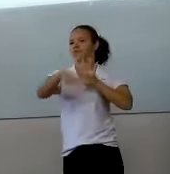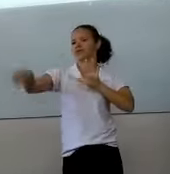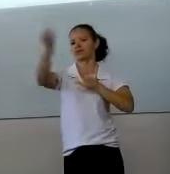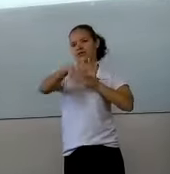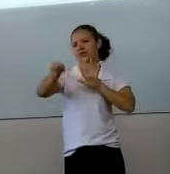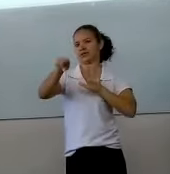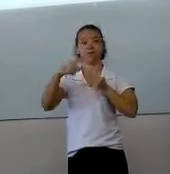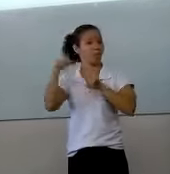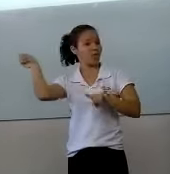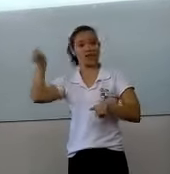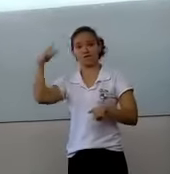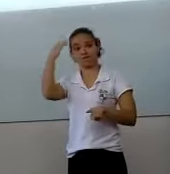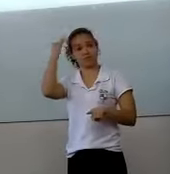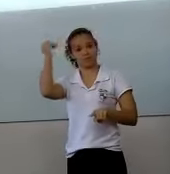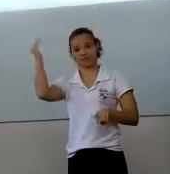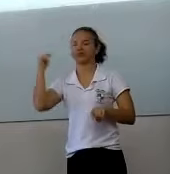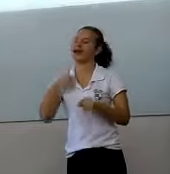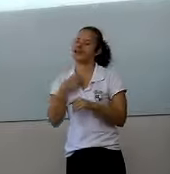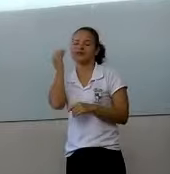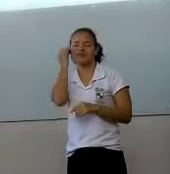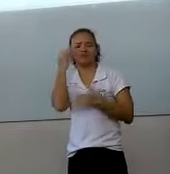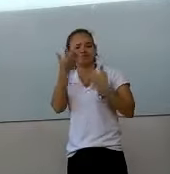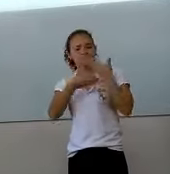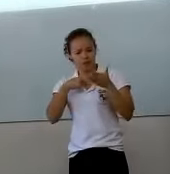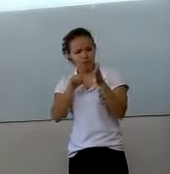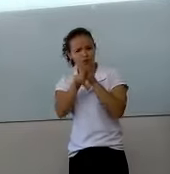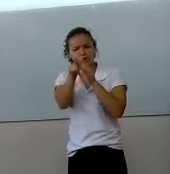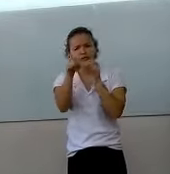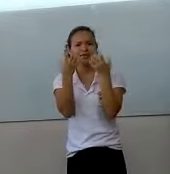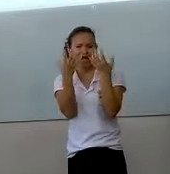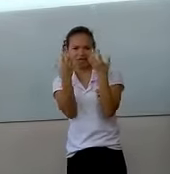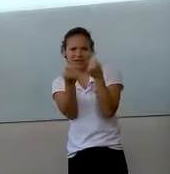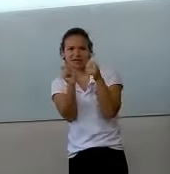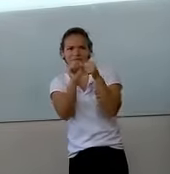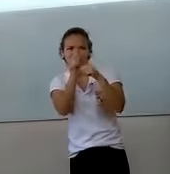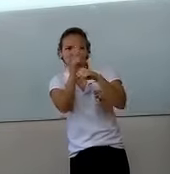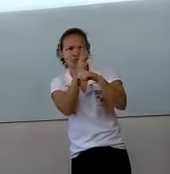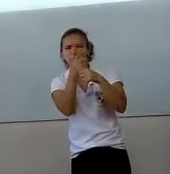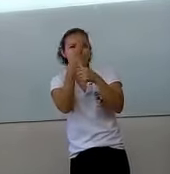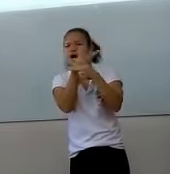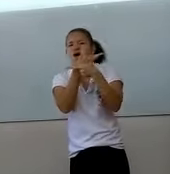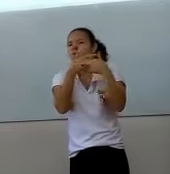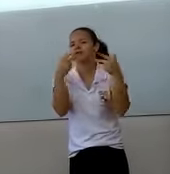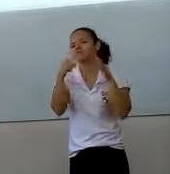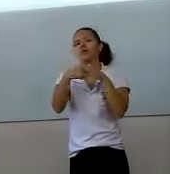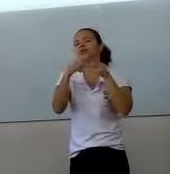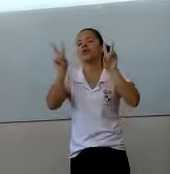né? Aí, ó, por conta desse vídeo, porque ele é muito, muito famoso. Então, eu quero fazer uma pergunta, você aceita